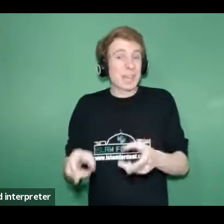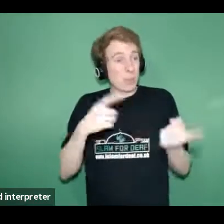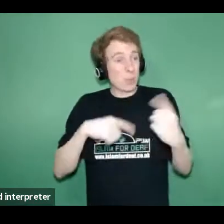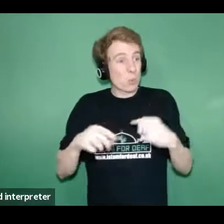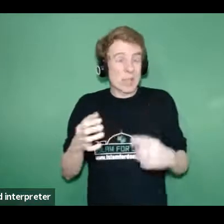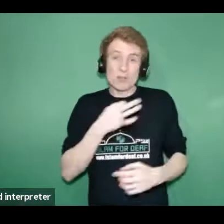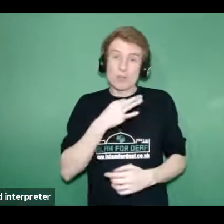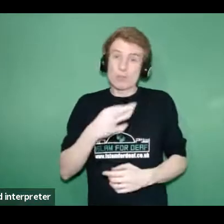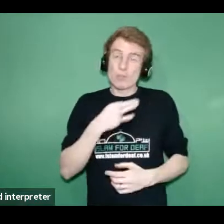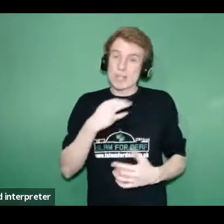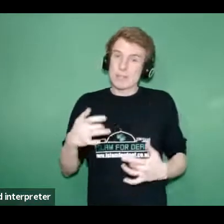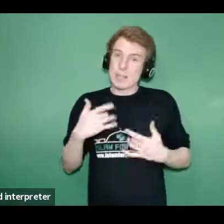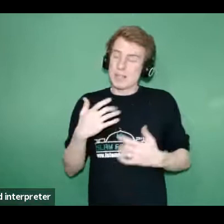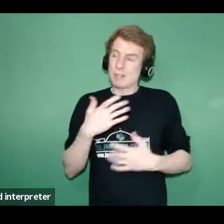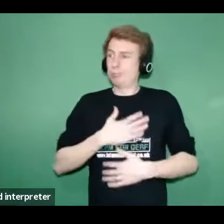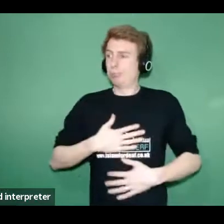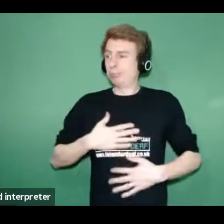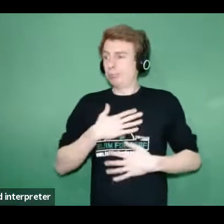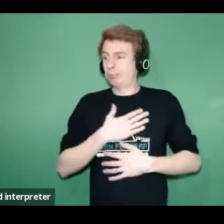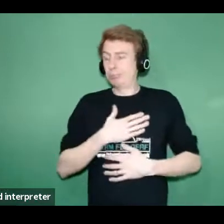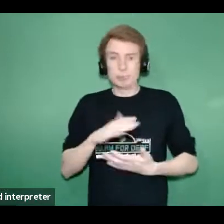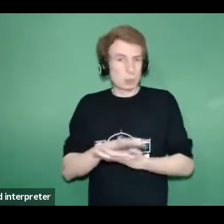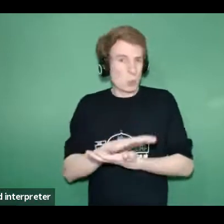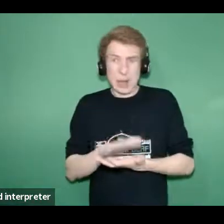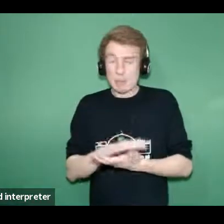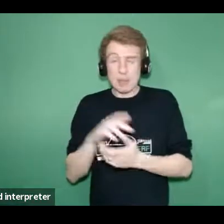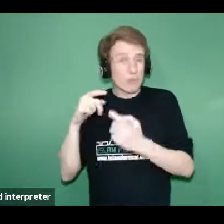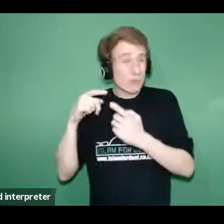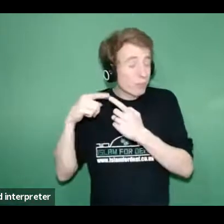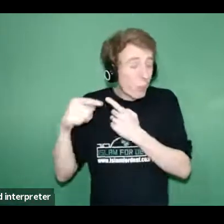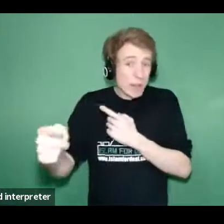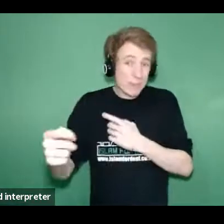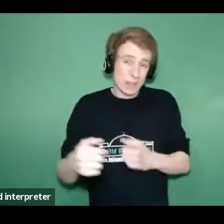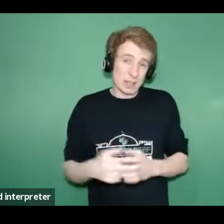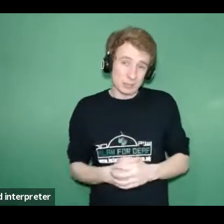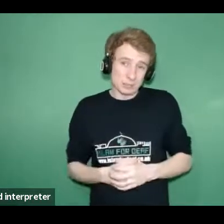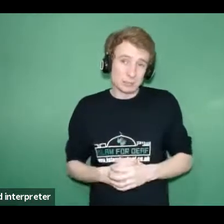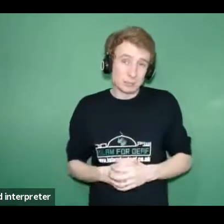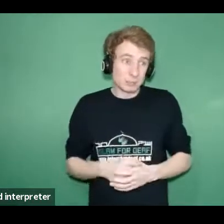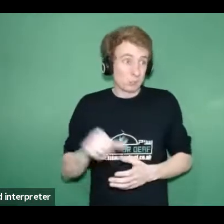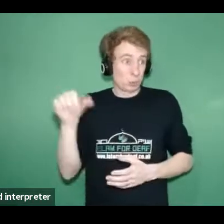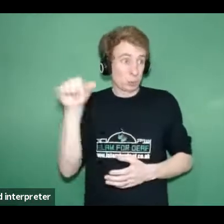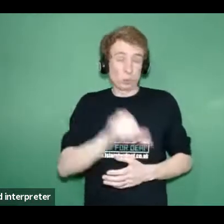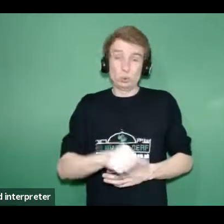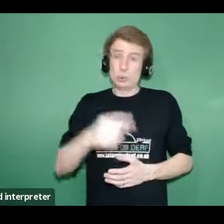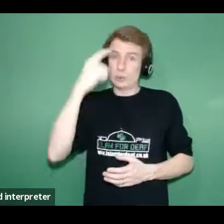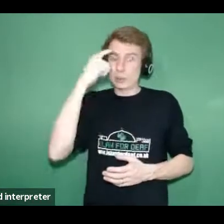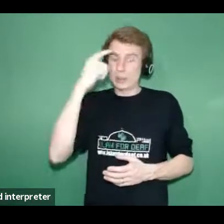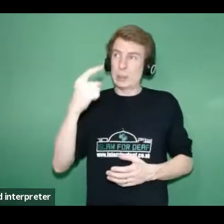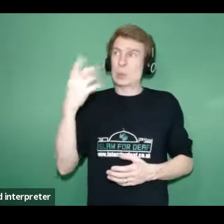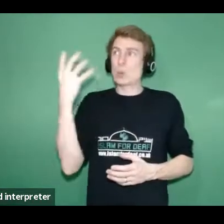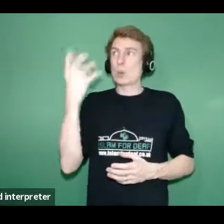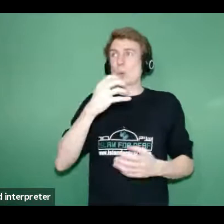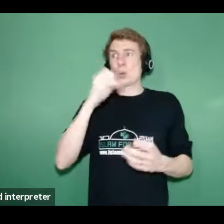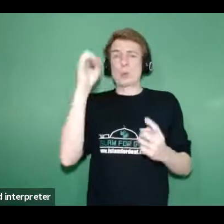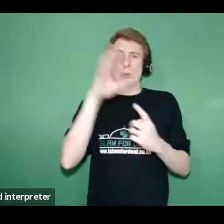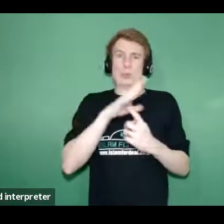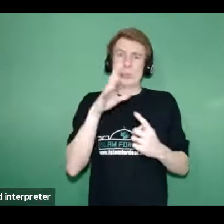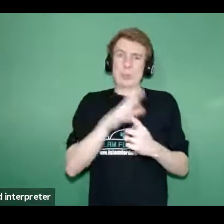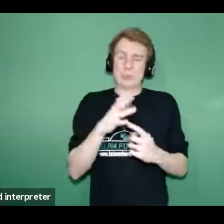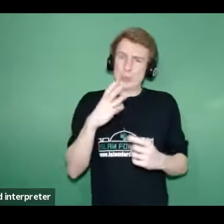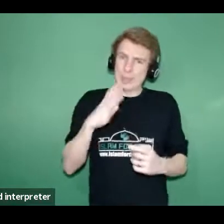And this is, or this concern should be our greatest of concerns. بقي أن